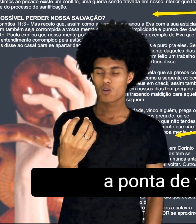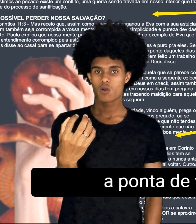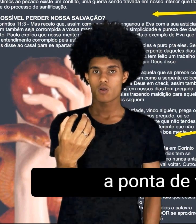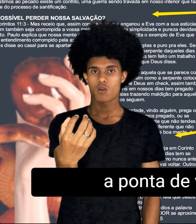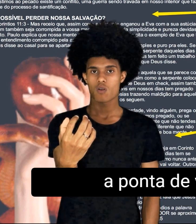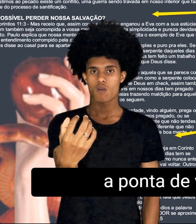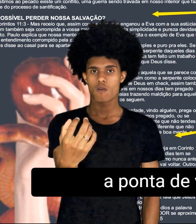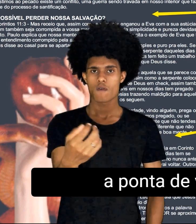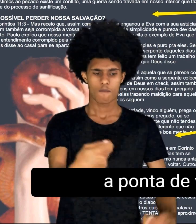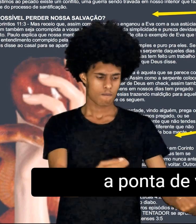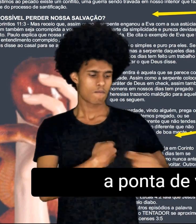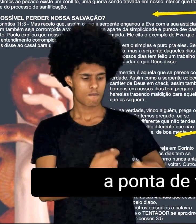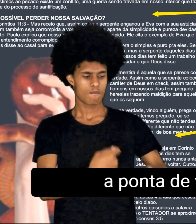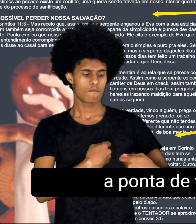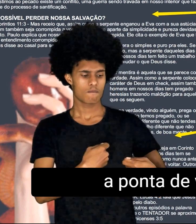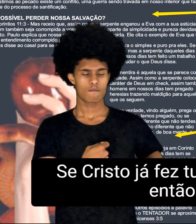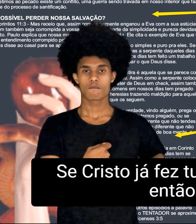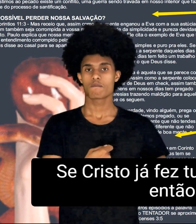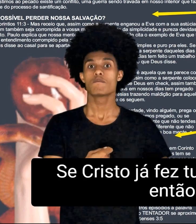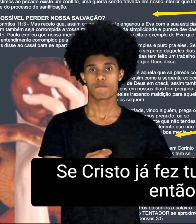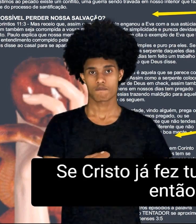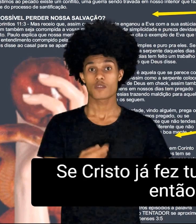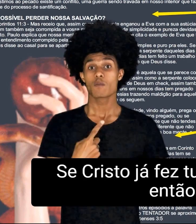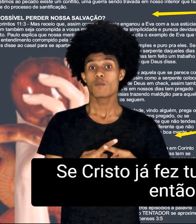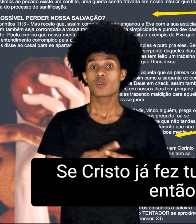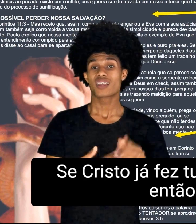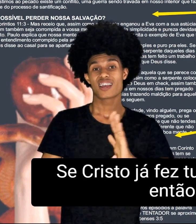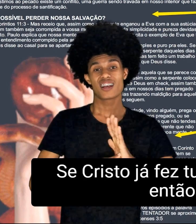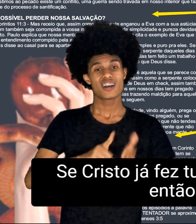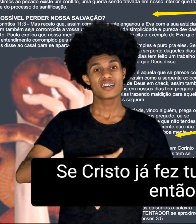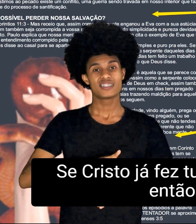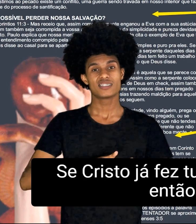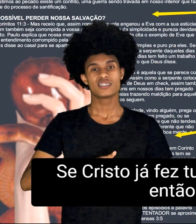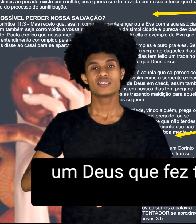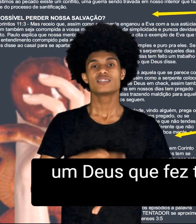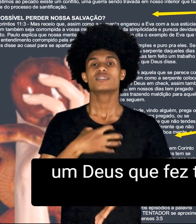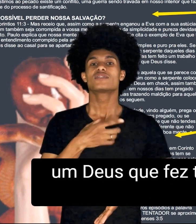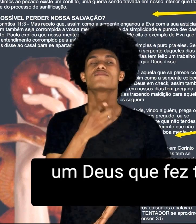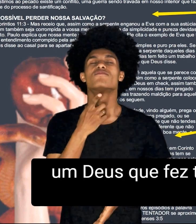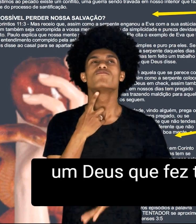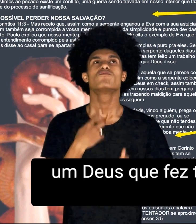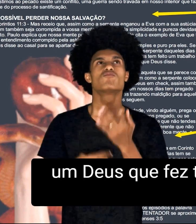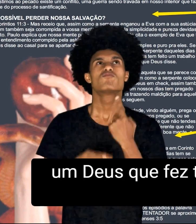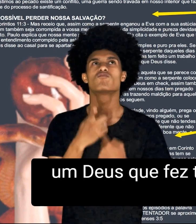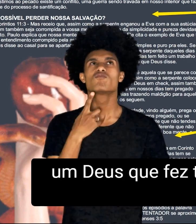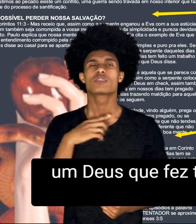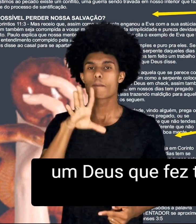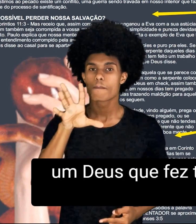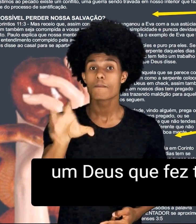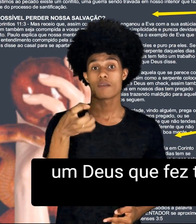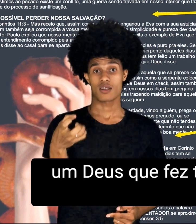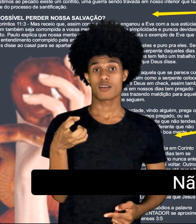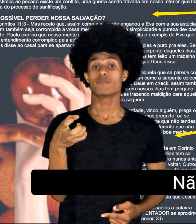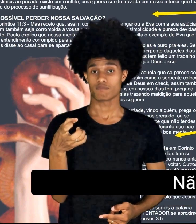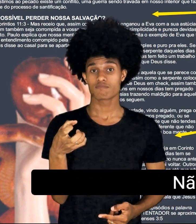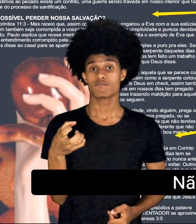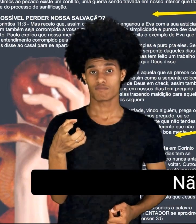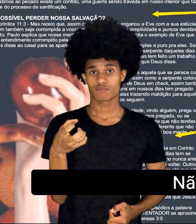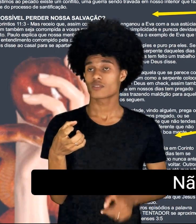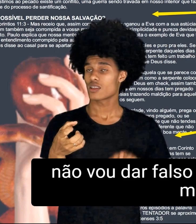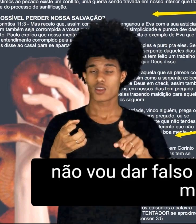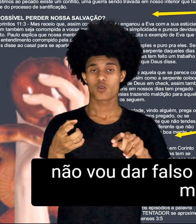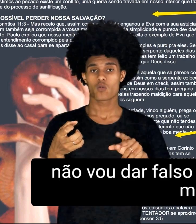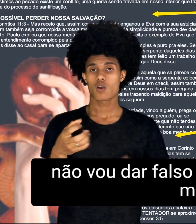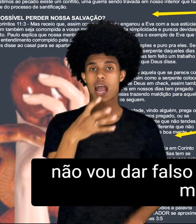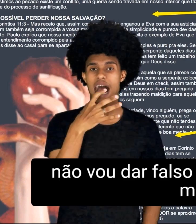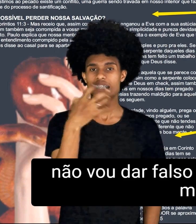de volta para a lei, certo? Se Cristo já fez tudo por nós e nos justificou, então o que fazer por um Deus que fez tudo por mim? Cara, não vou matar, não vou roubar, não